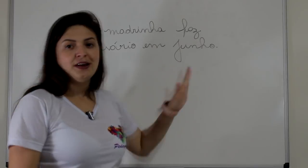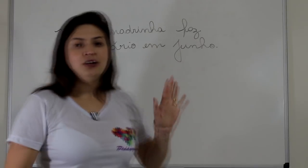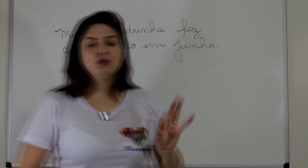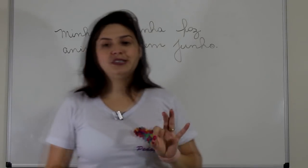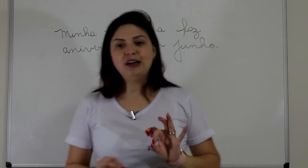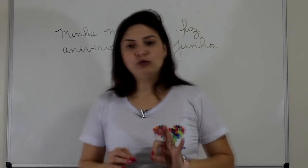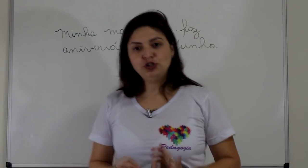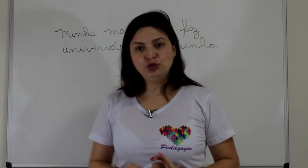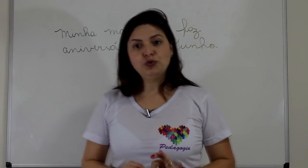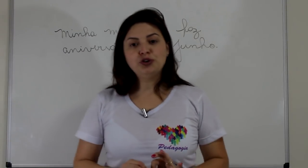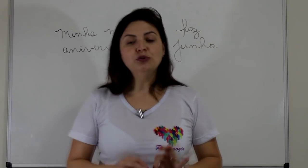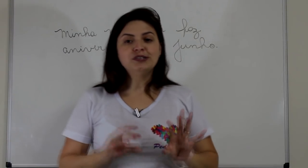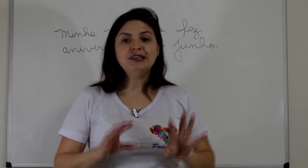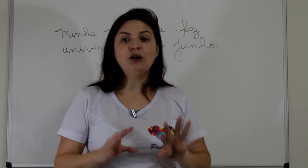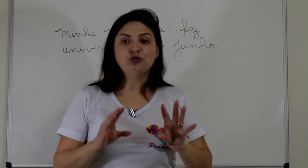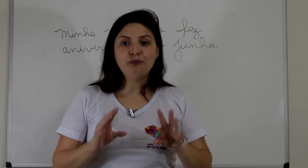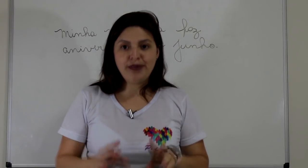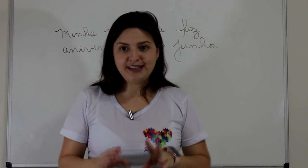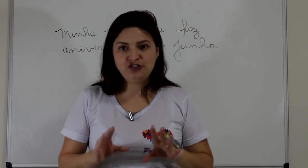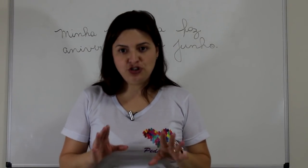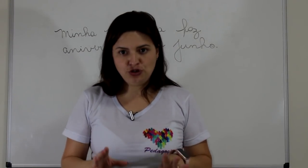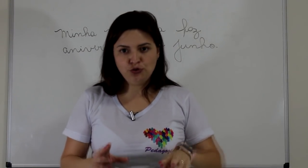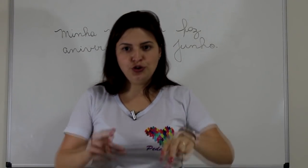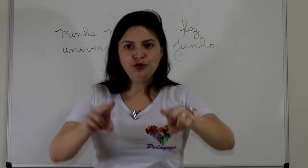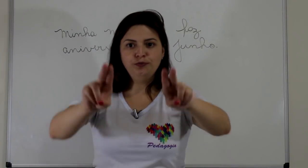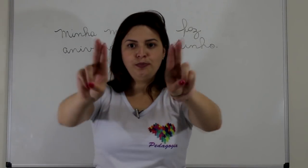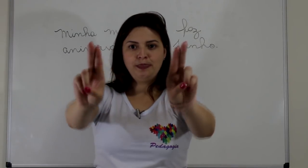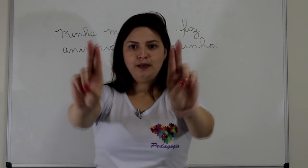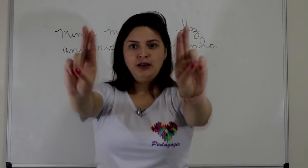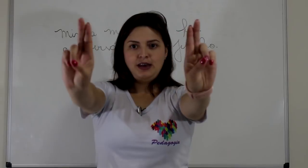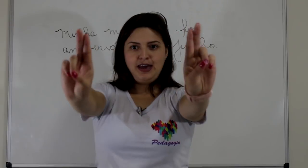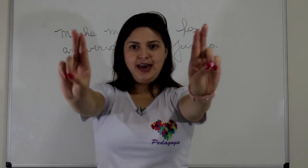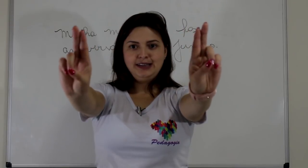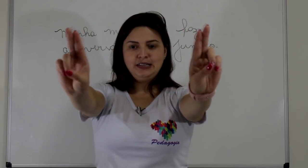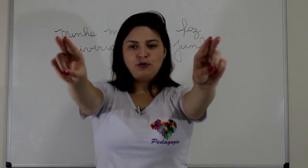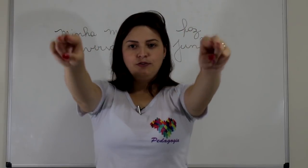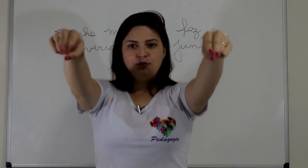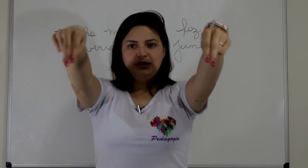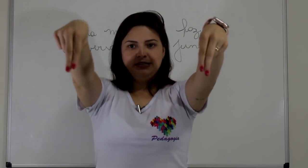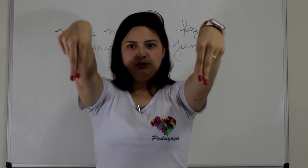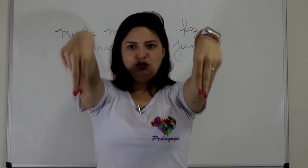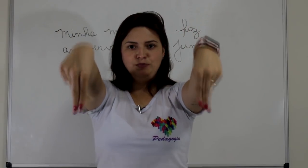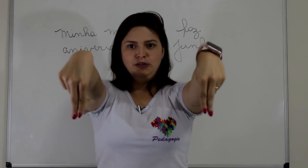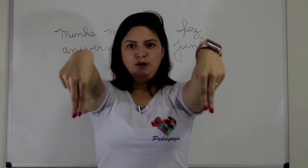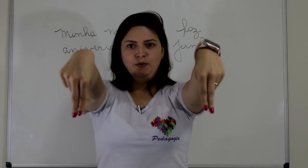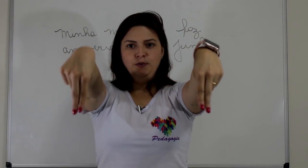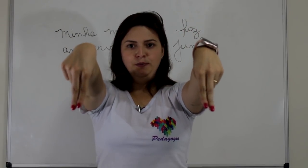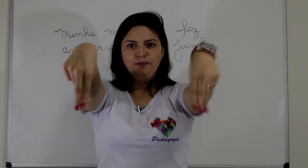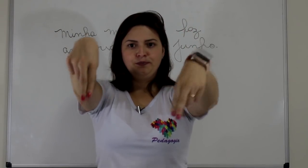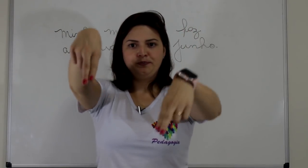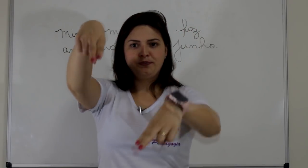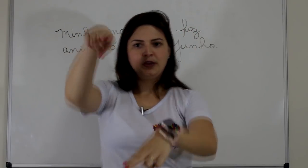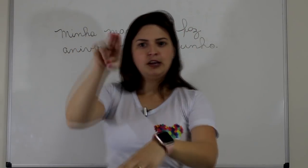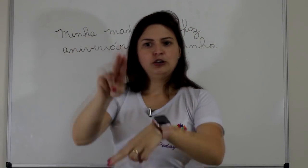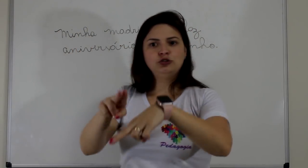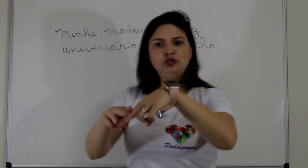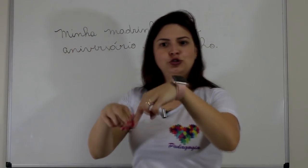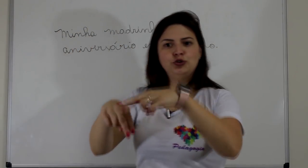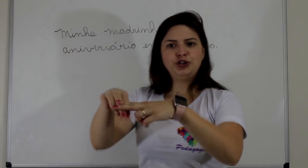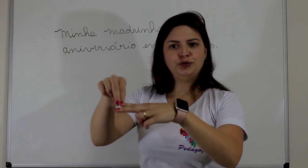E o sinal de junho, sinal do mês de junho, é essa configuração de mão.